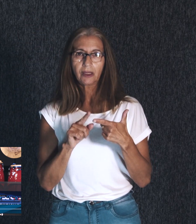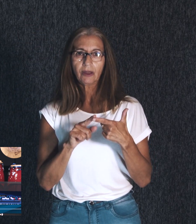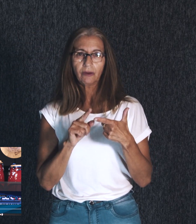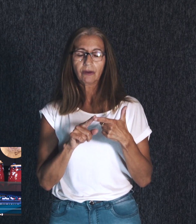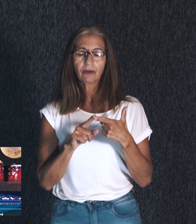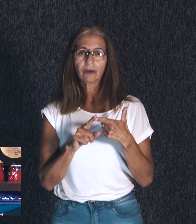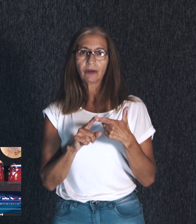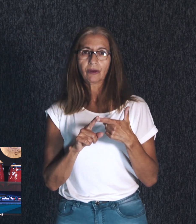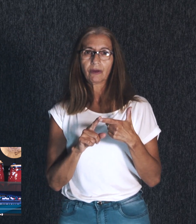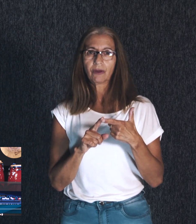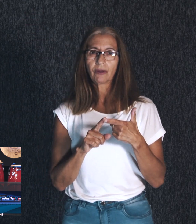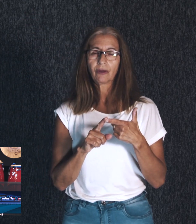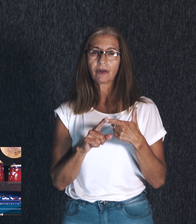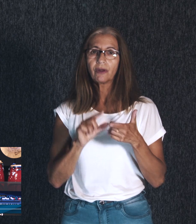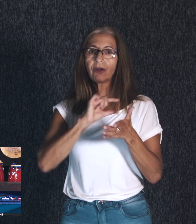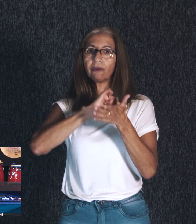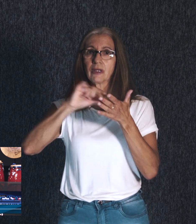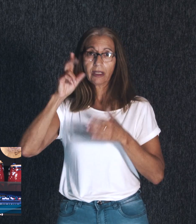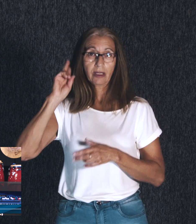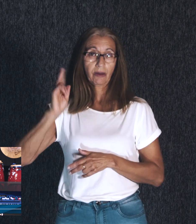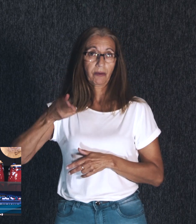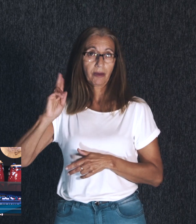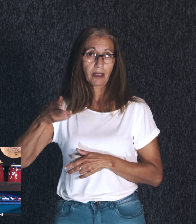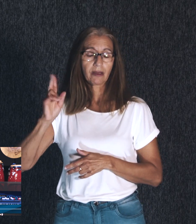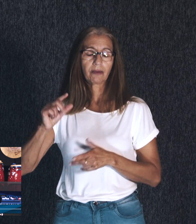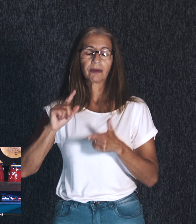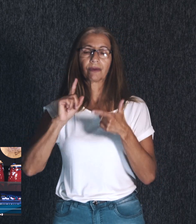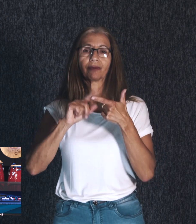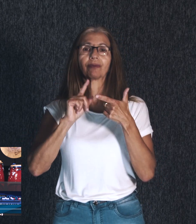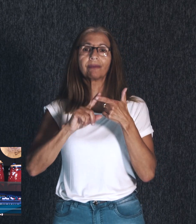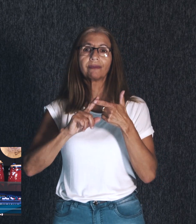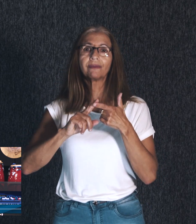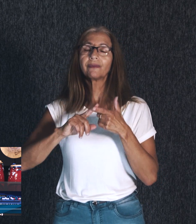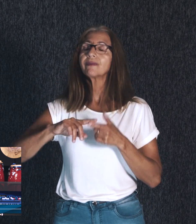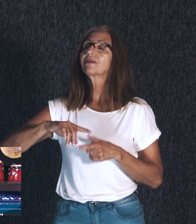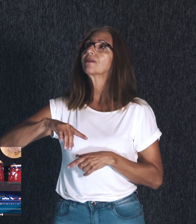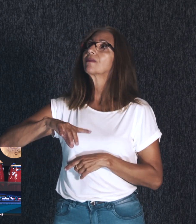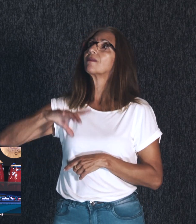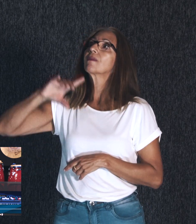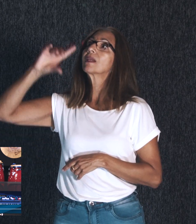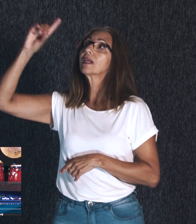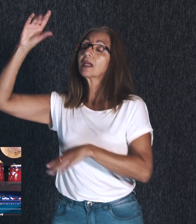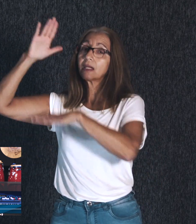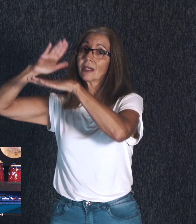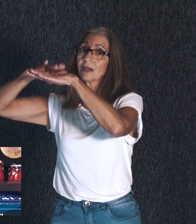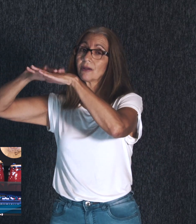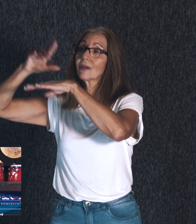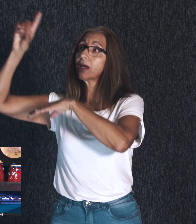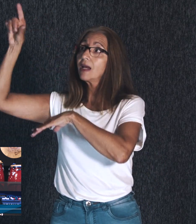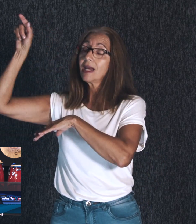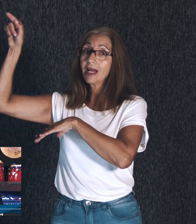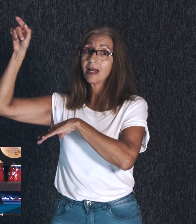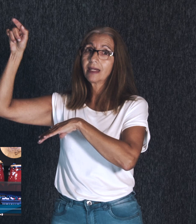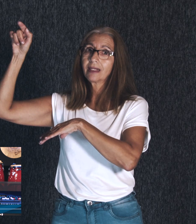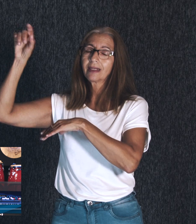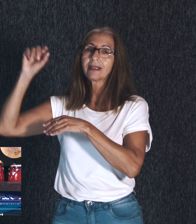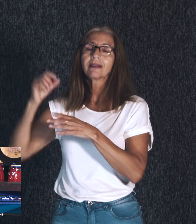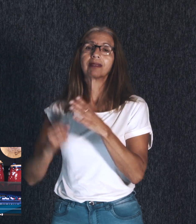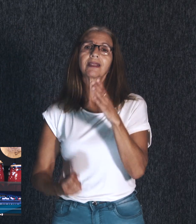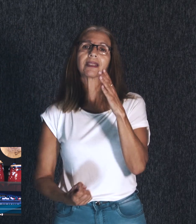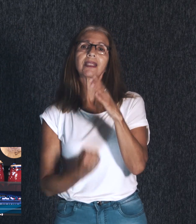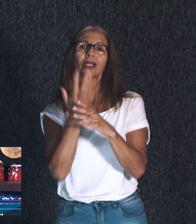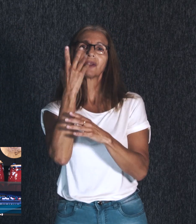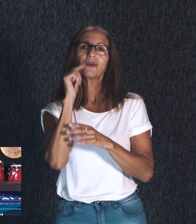agora diz o Senhor, aquele que o criou, aquele que o formou. Deus está dizendo, a segunda